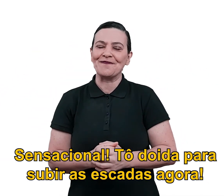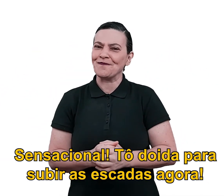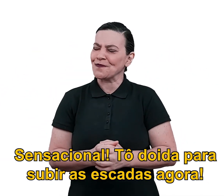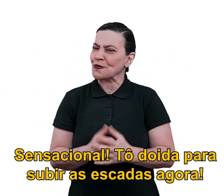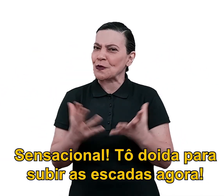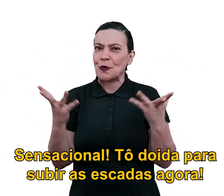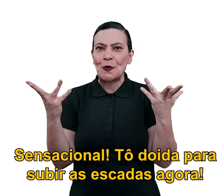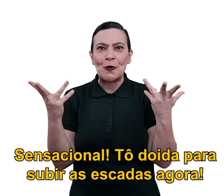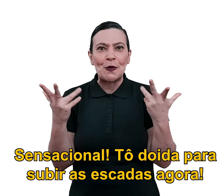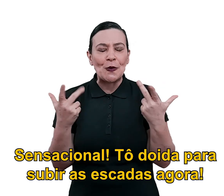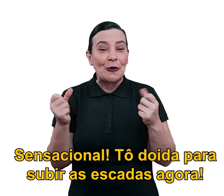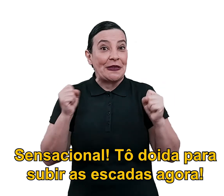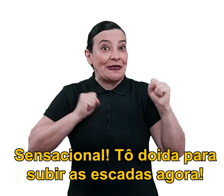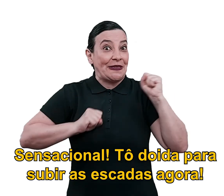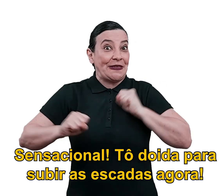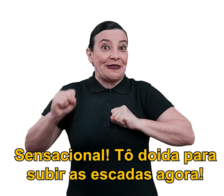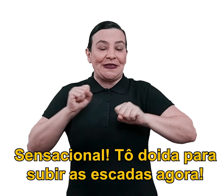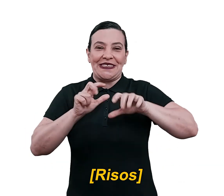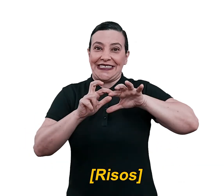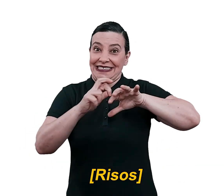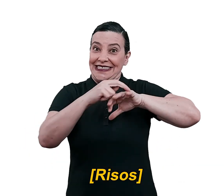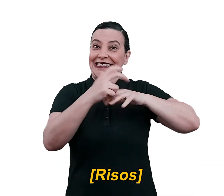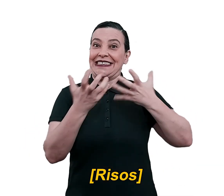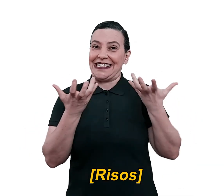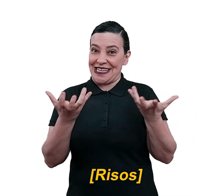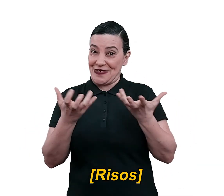Ai, sensacional. Tô doida pra subir essa escada agora.